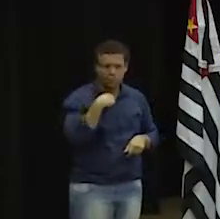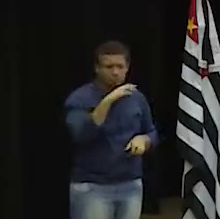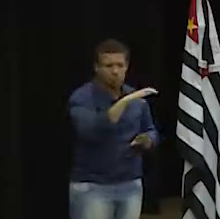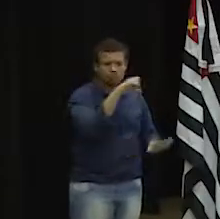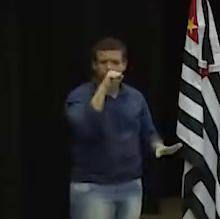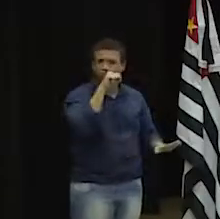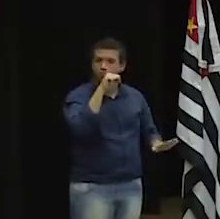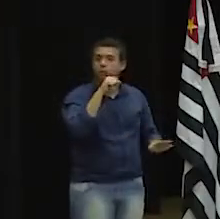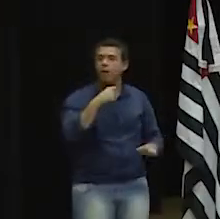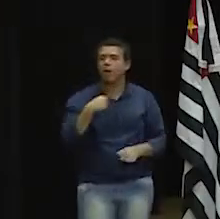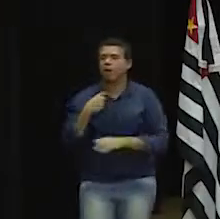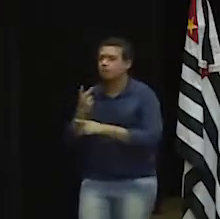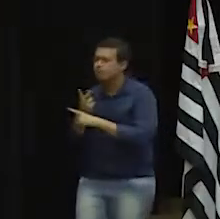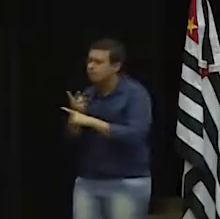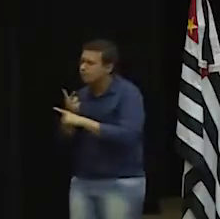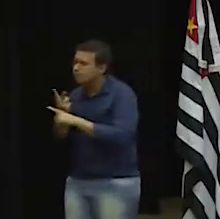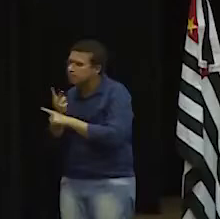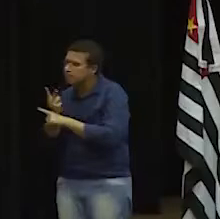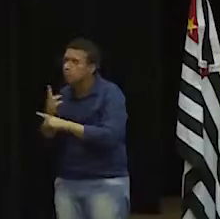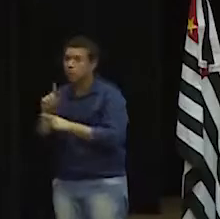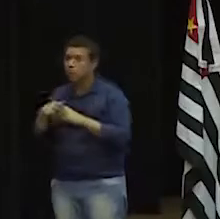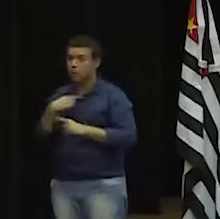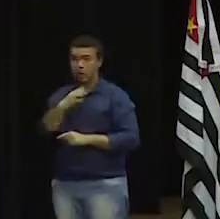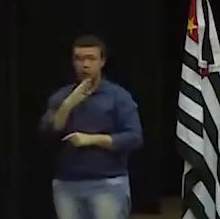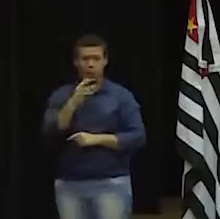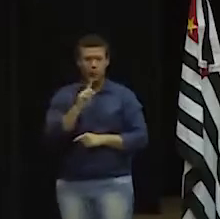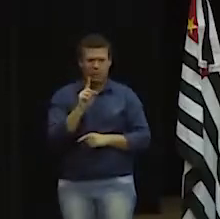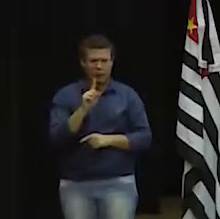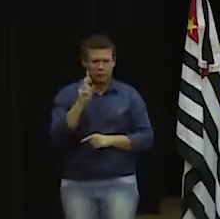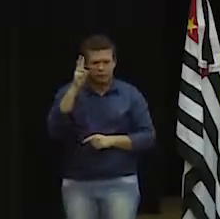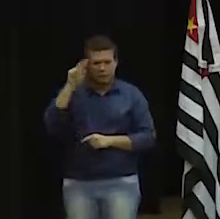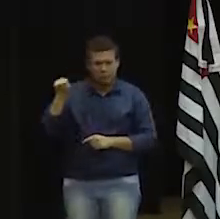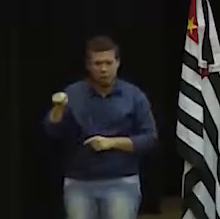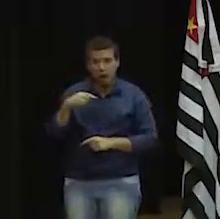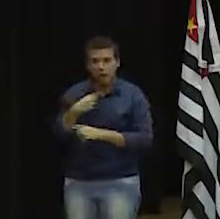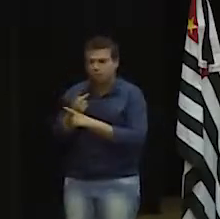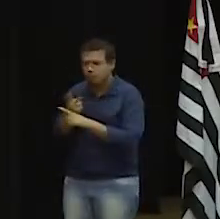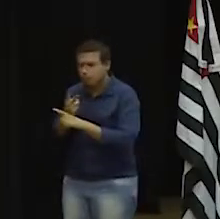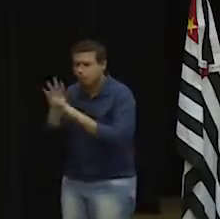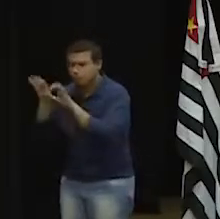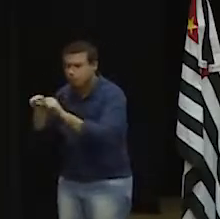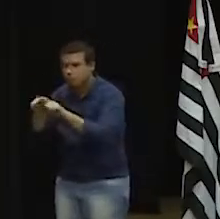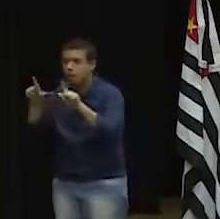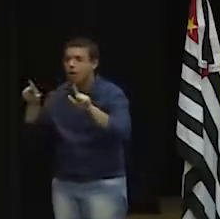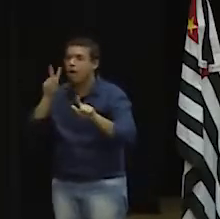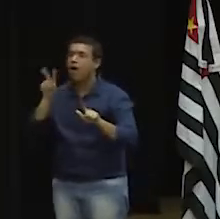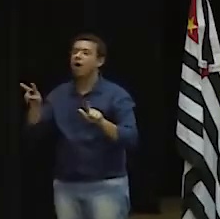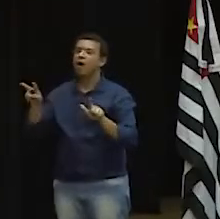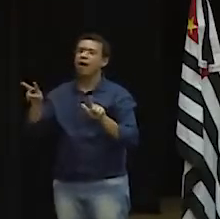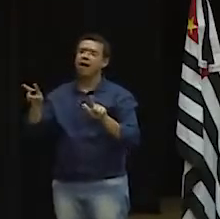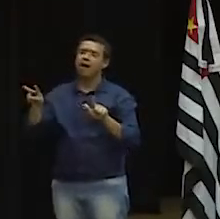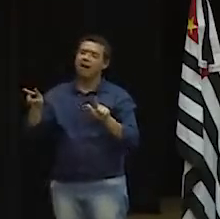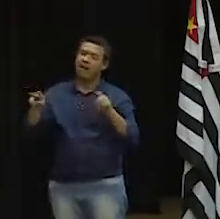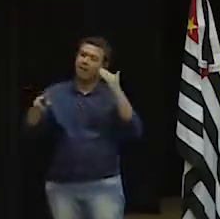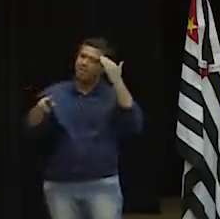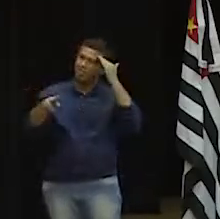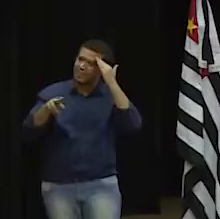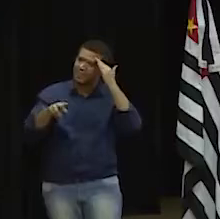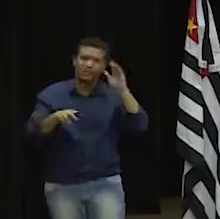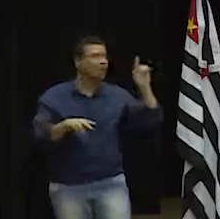Porque eu gosto dessa história, eu tenho o livro. E aí eu fui procurar, eu não conhecia esse livro, essa história. Fui procurar e aí eu